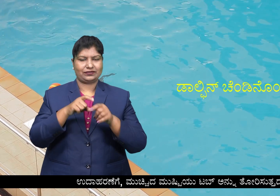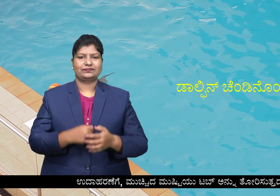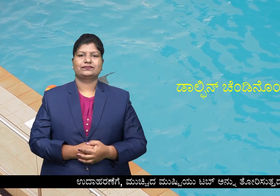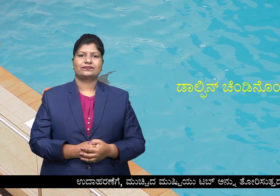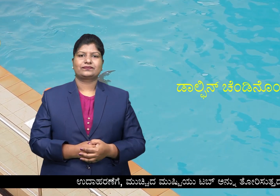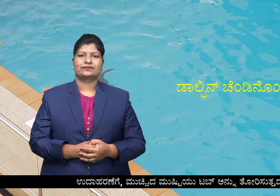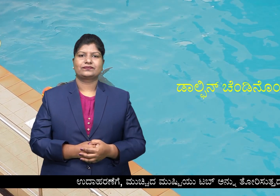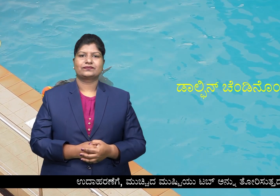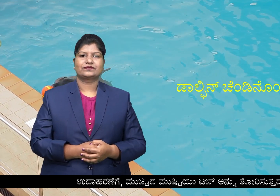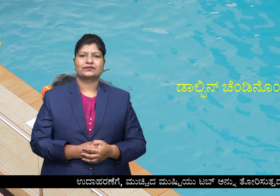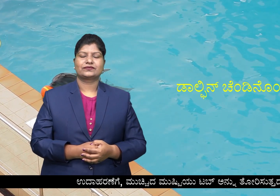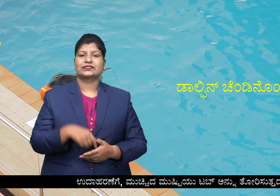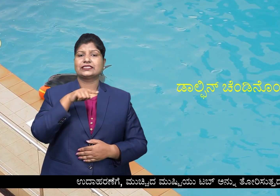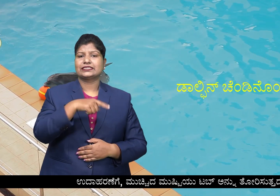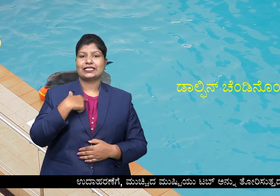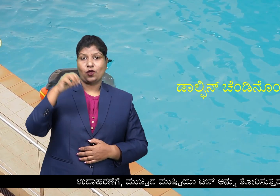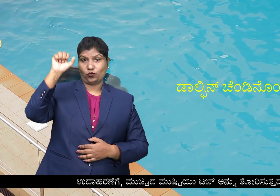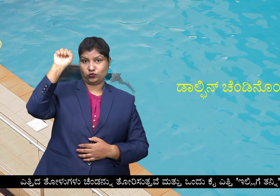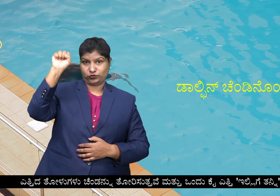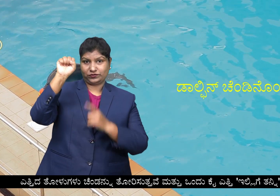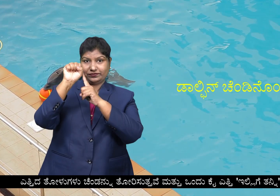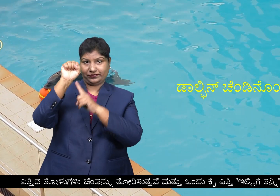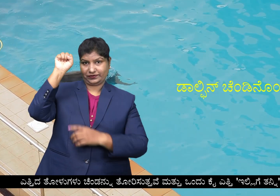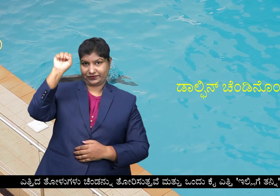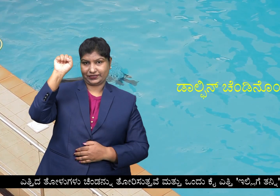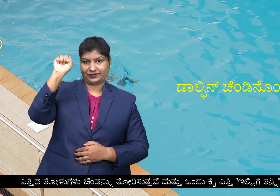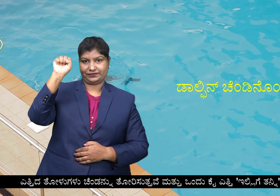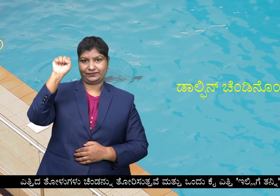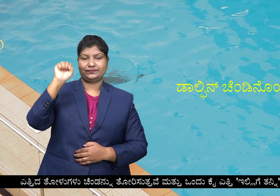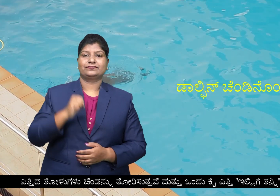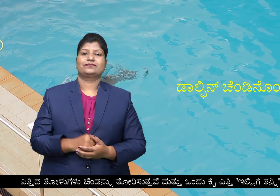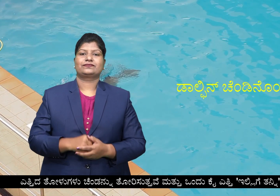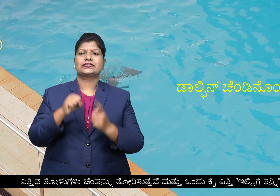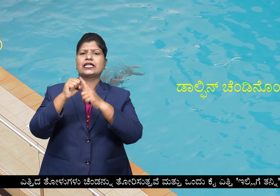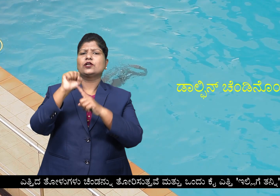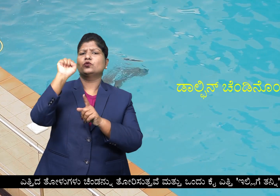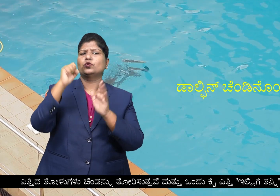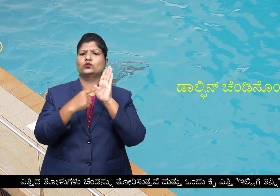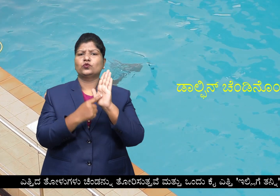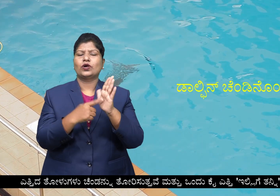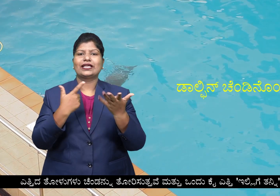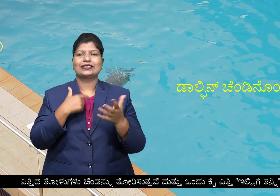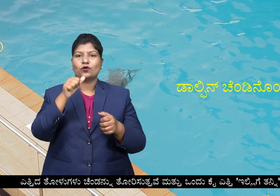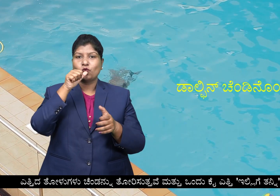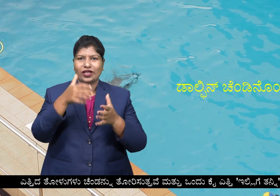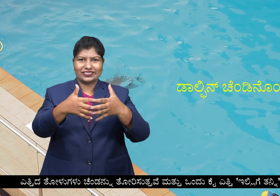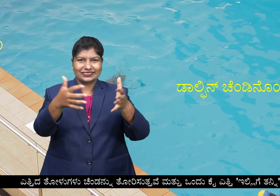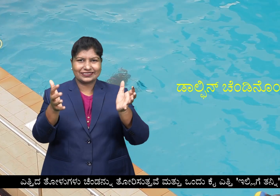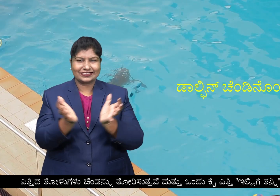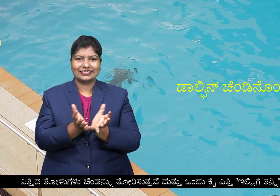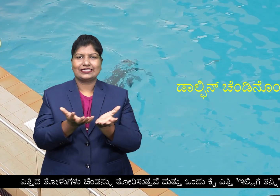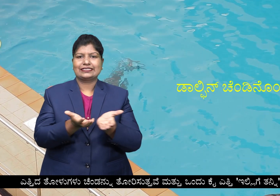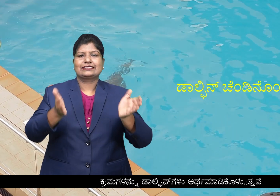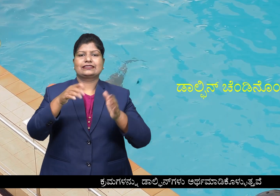ಉದಾಹರಣೆಗೆ, ಮುಚ್ಚಿದ ಮುಷ್ಟಿಯ ಟಬ್ ಅನ್ನ ತೋರಿಸುತ್ತದೆ, ಎತ್ತಿದ ತೋಳುಗಳು ಚೆಂಡನ್ನ ತೋರಿಸುತ್ತವೆ ಮತ್ತು ಒಂದು ಕೈ ಎತ್ತಿ ಇಲ್ಲಿಗೆ ತನ್ನಿ